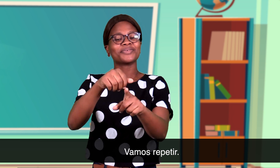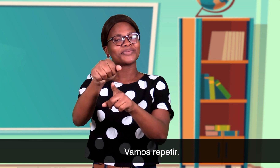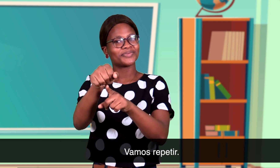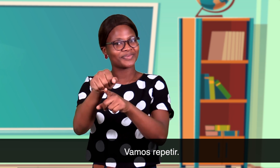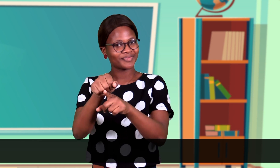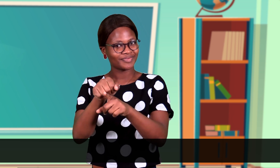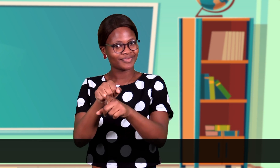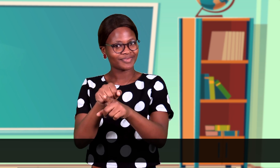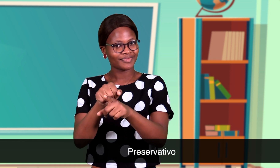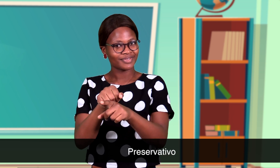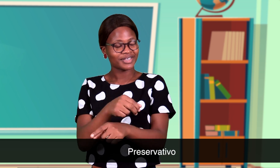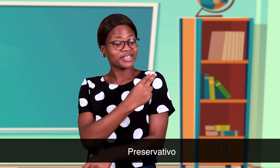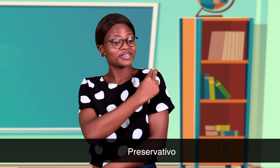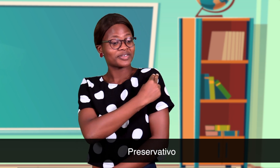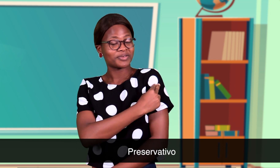Implante.